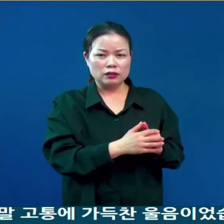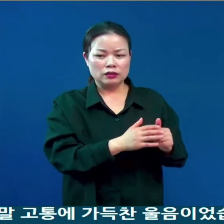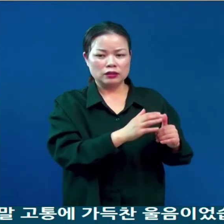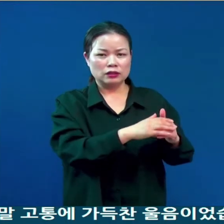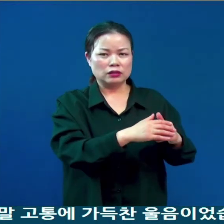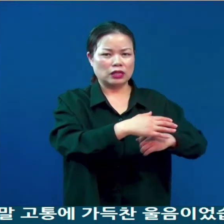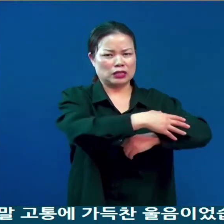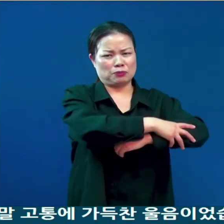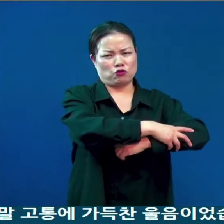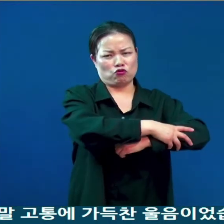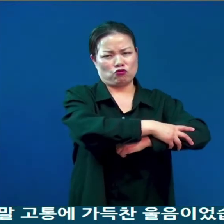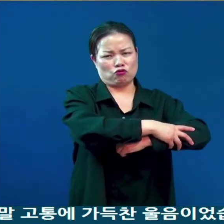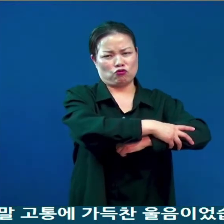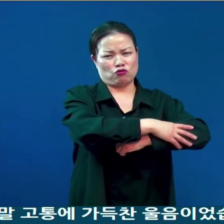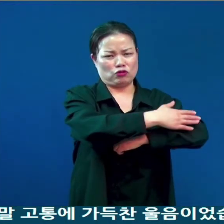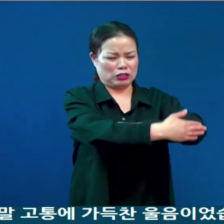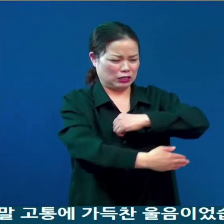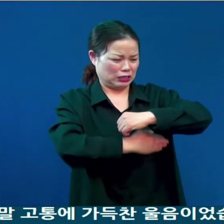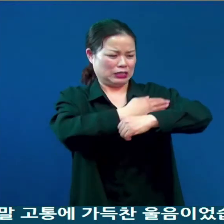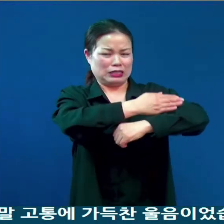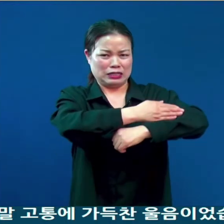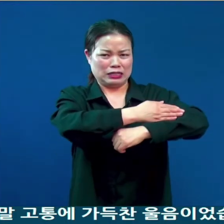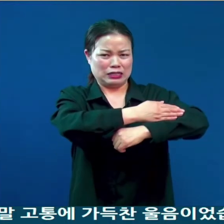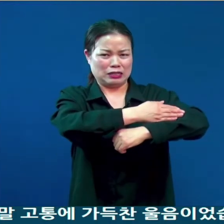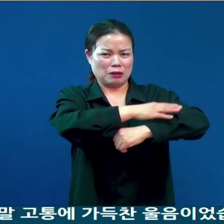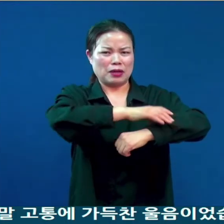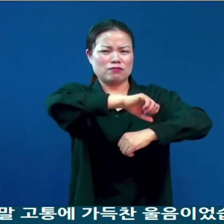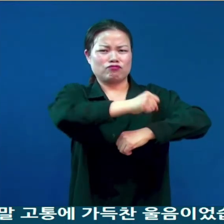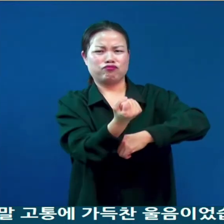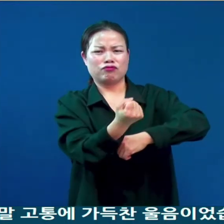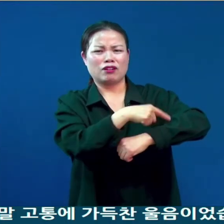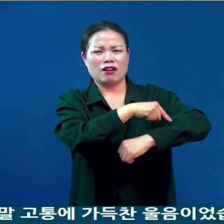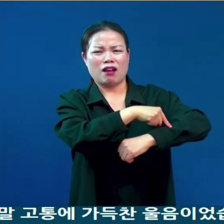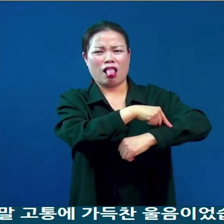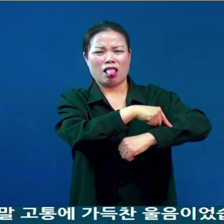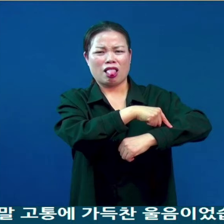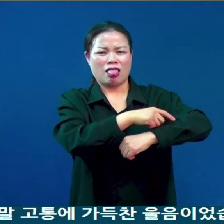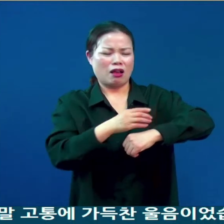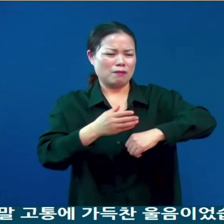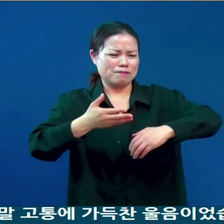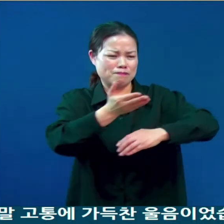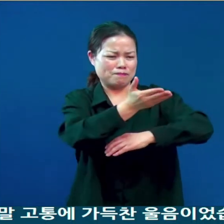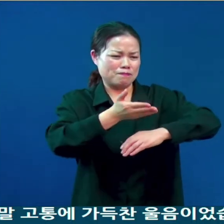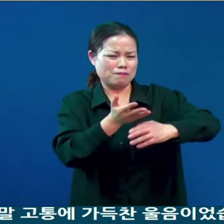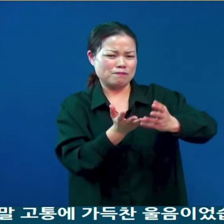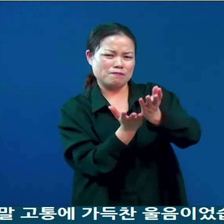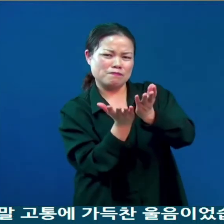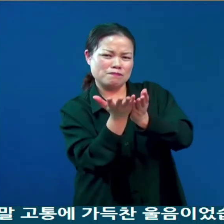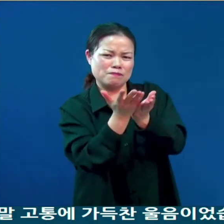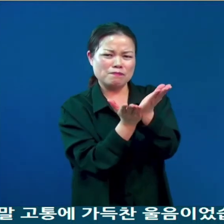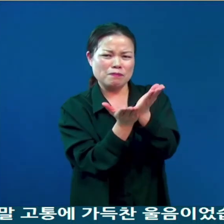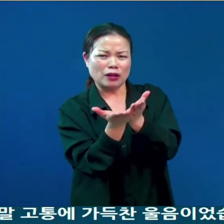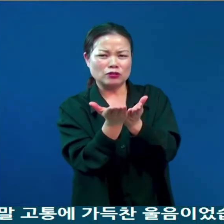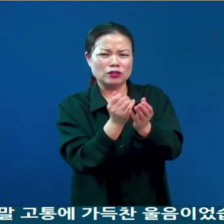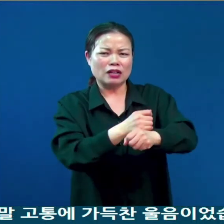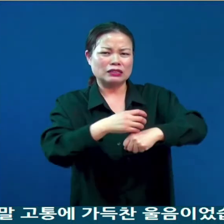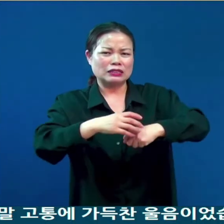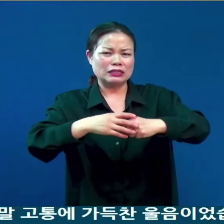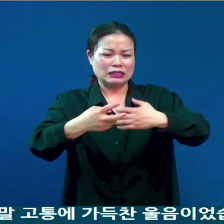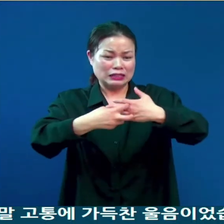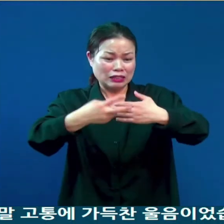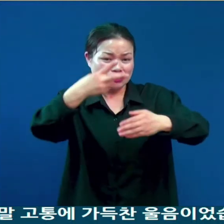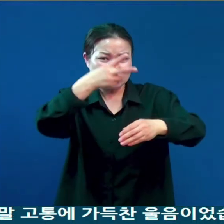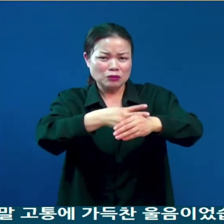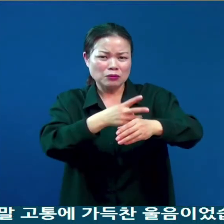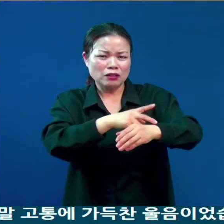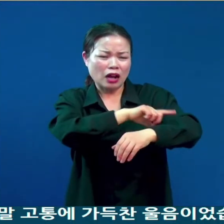이제 기부스를 하고 있는 거예요. 그러니까 이제 팔이 부러져 가지고 그 팔을 끼워 맞추니까 진짜 그 의사 선생님이 맞추는 가운데 그